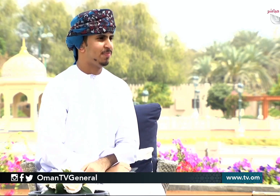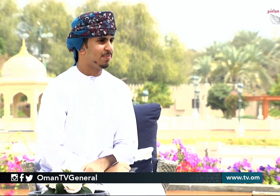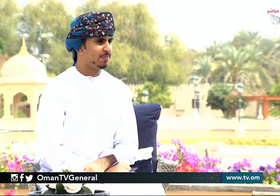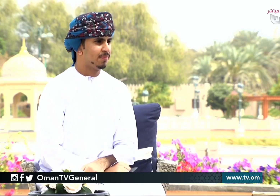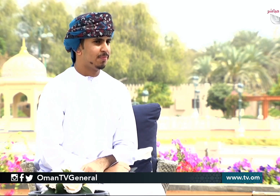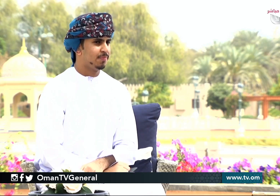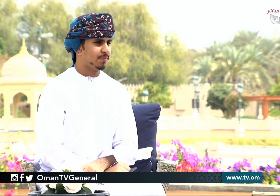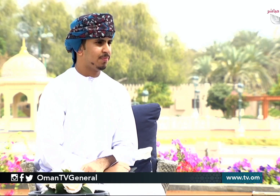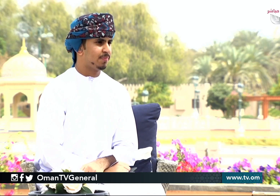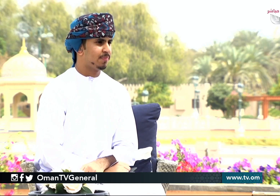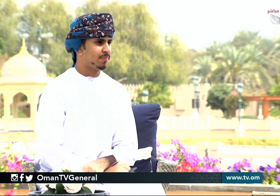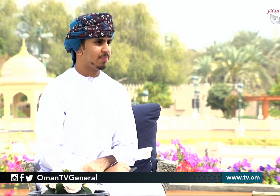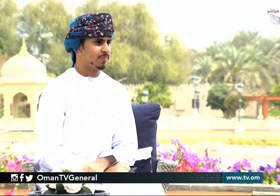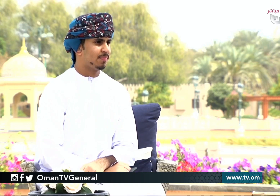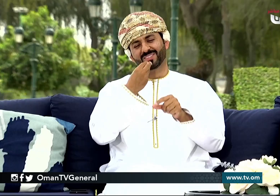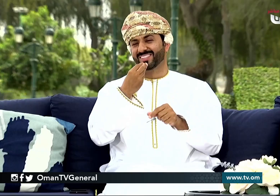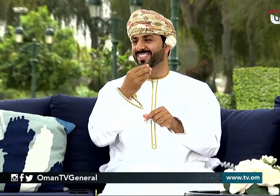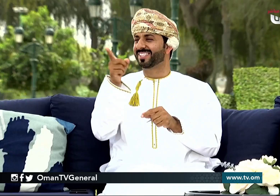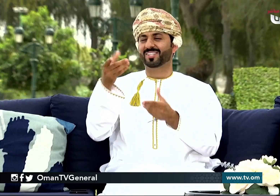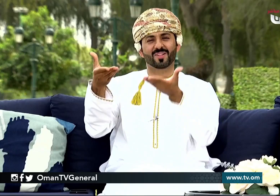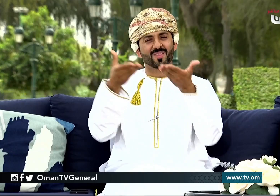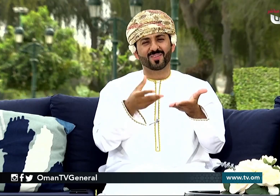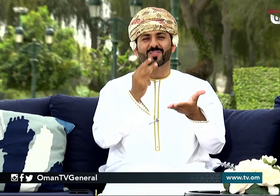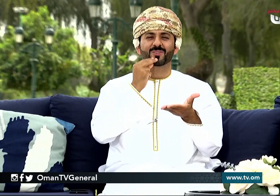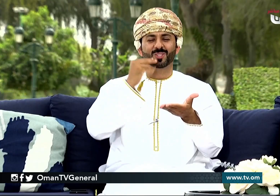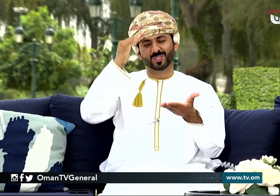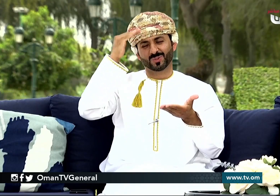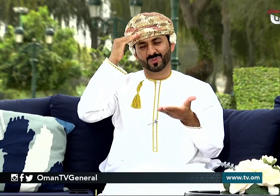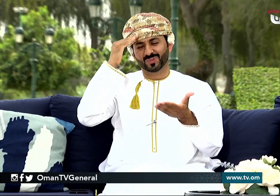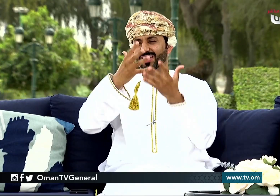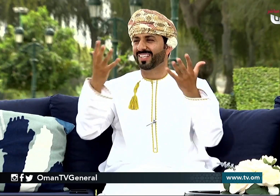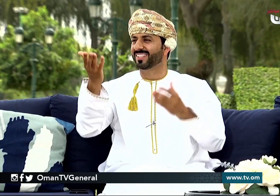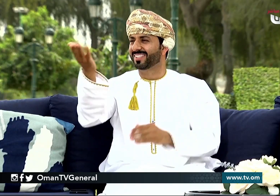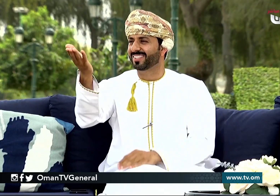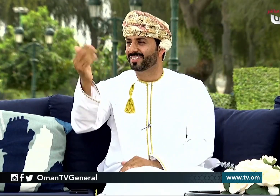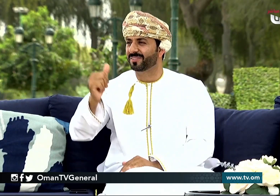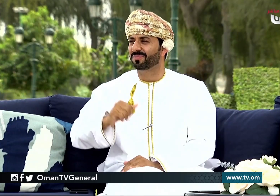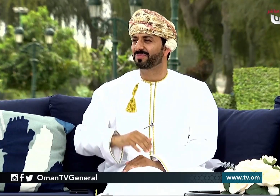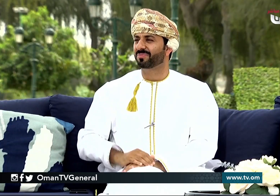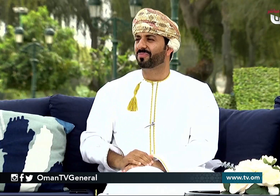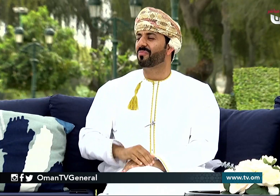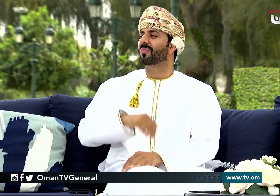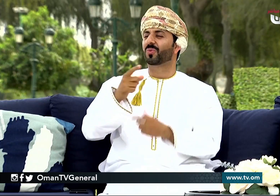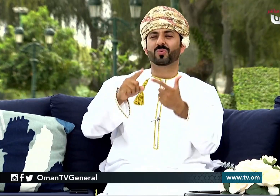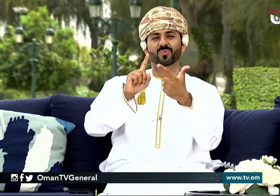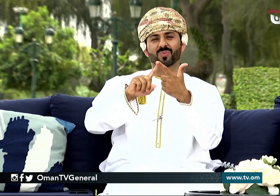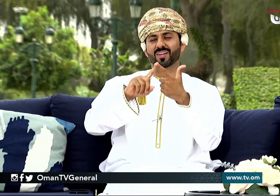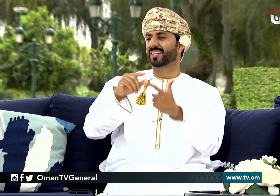على ادراك طبعا وعي. احنا موضوعنا اليوم كان جميل، وضيوفي اشكر المؤيد، شكرا جزيلا لك.